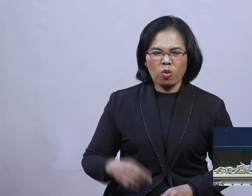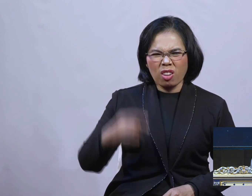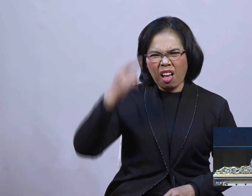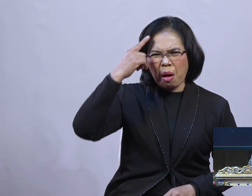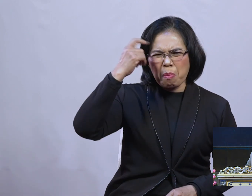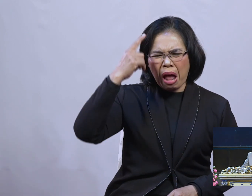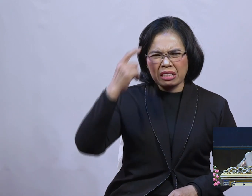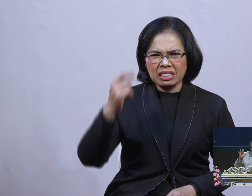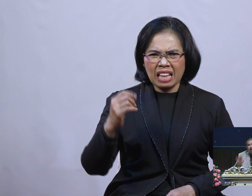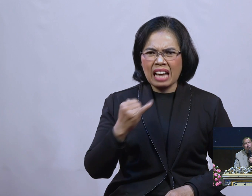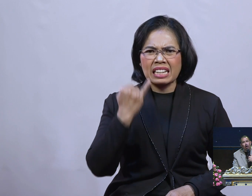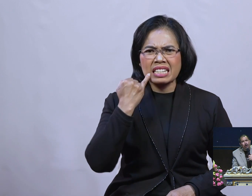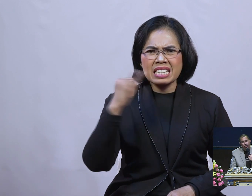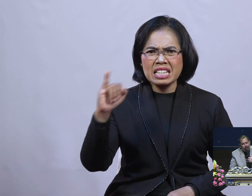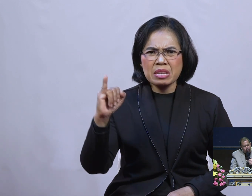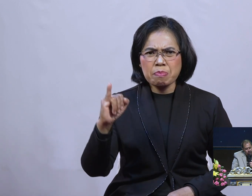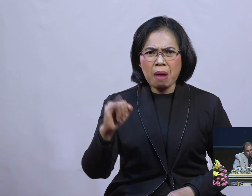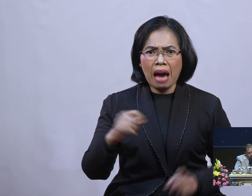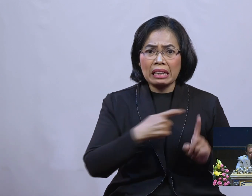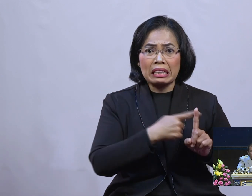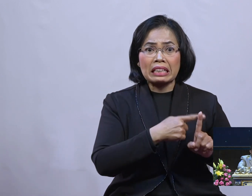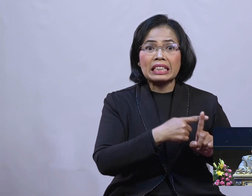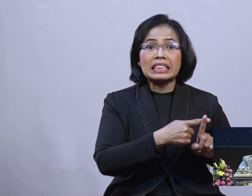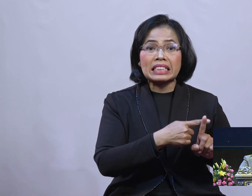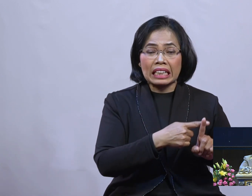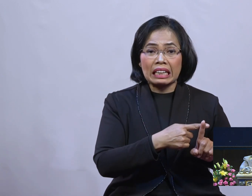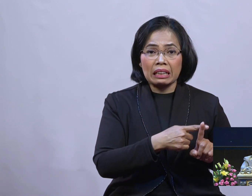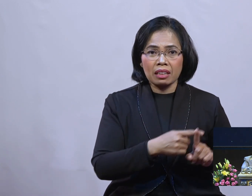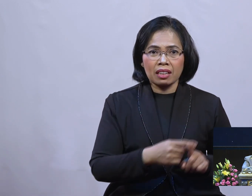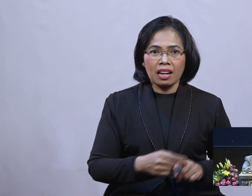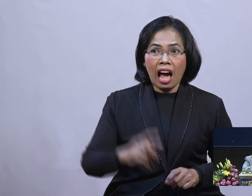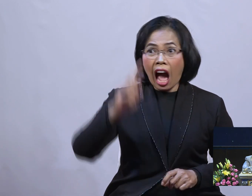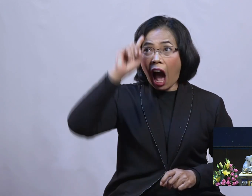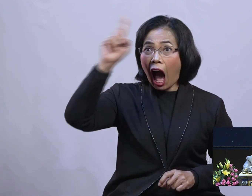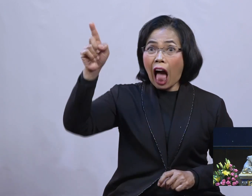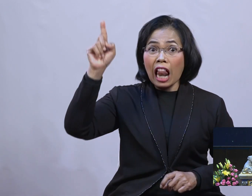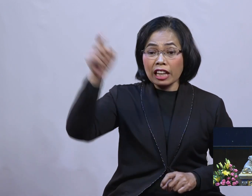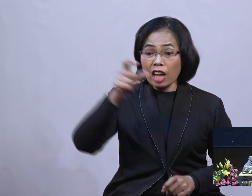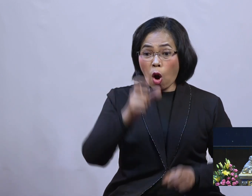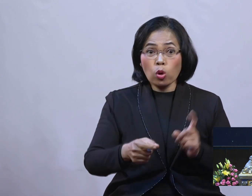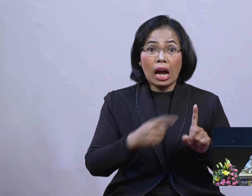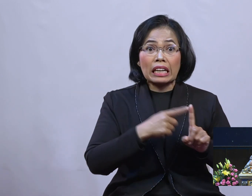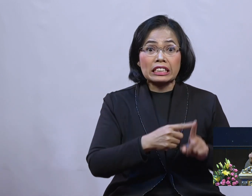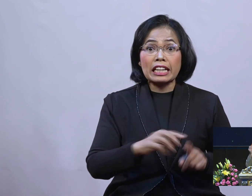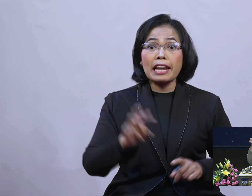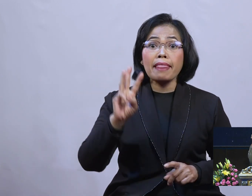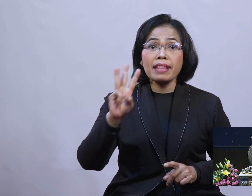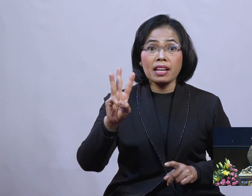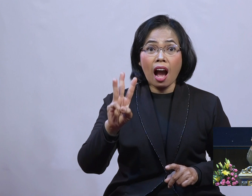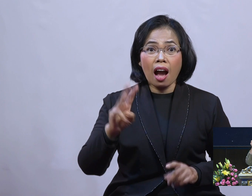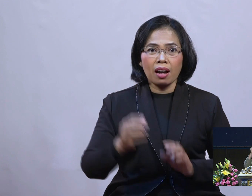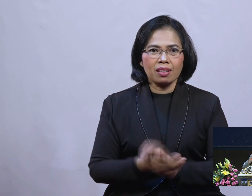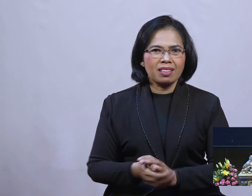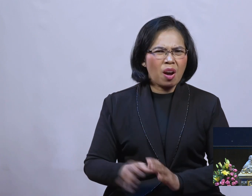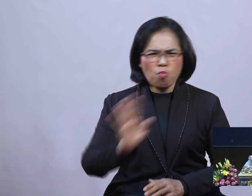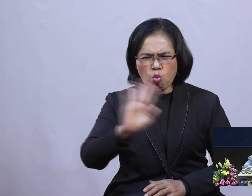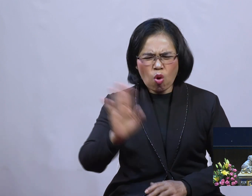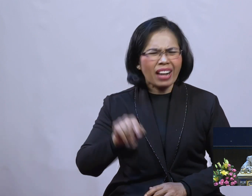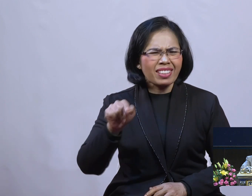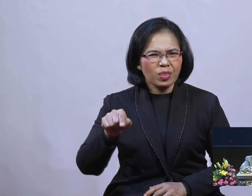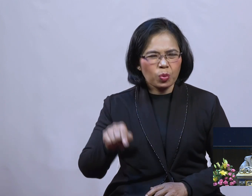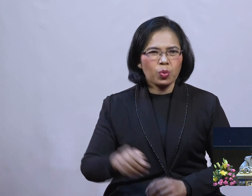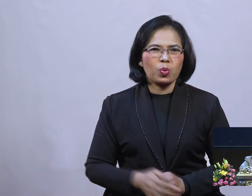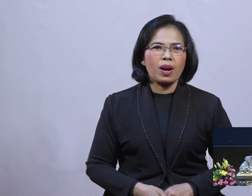membingungkan Allahnya orang Kristen 3 bodoh Ndak ado Ceritalah rezeki gak jelas Allah itu esa